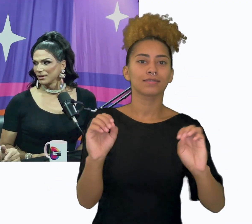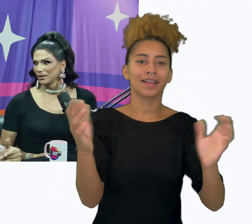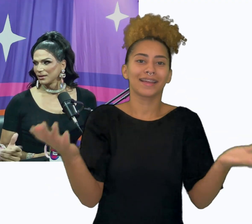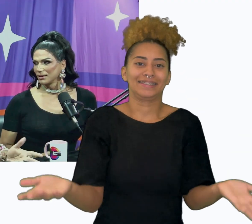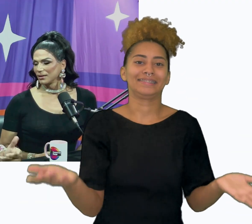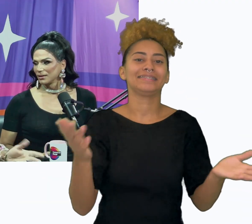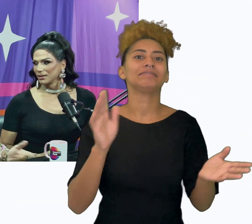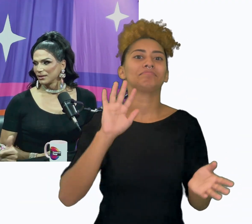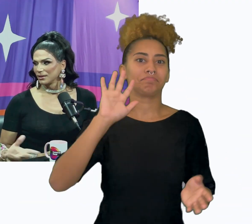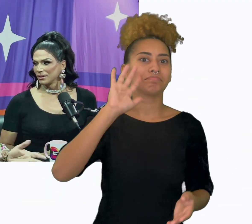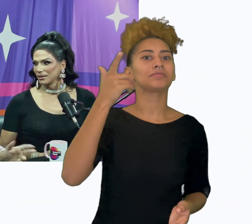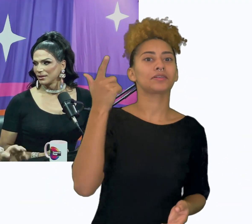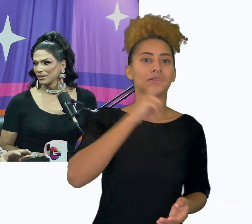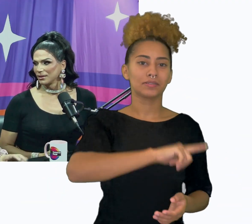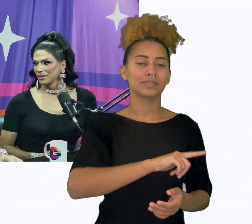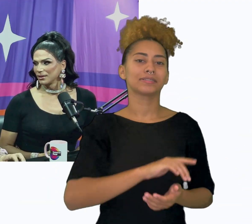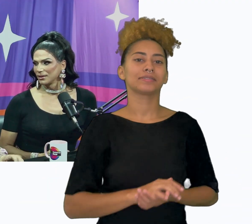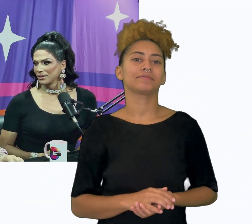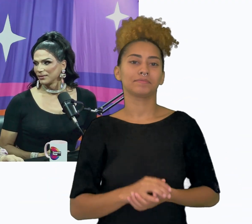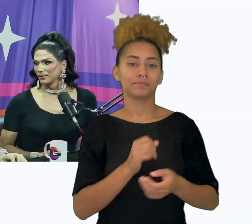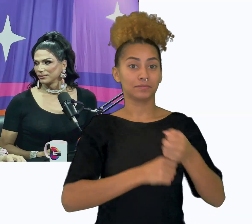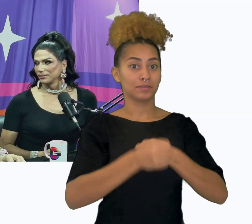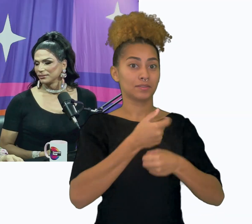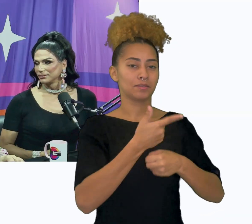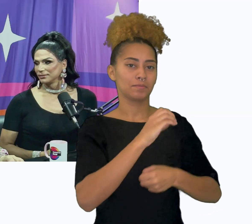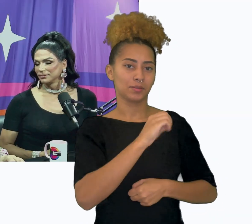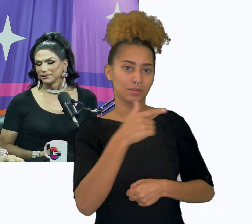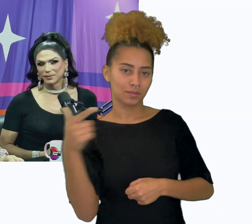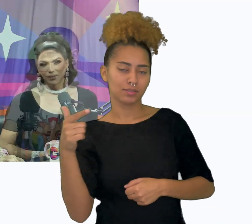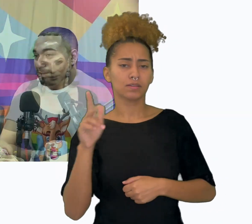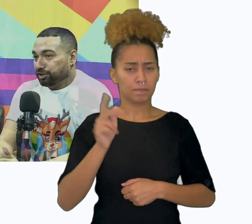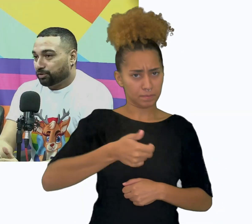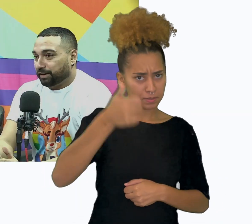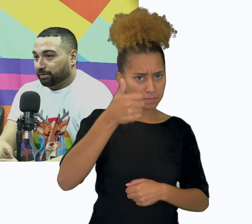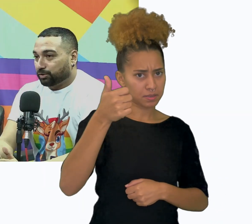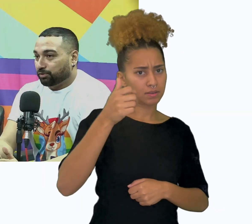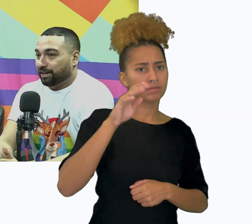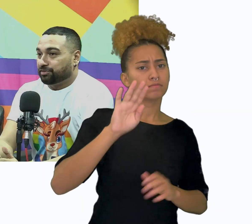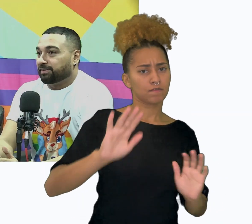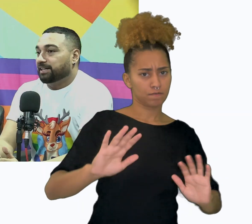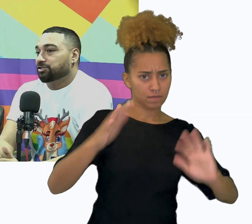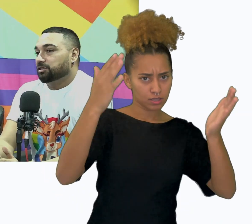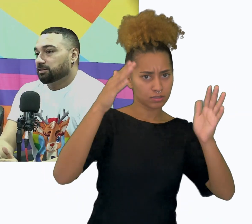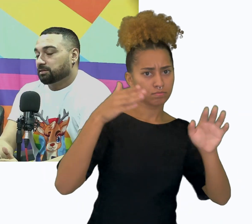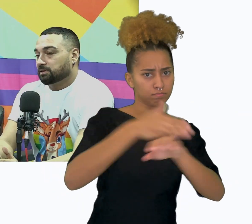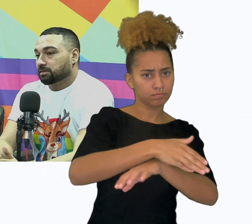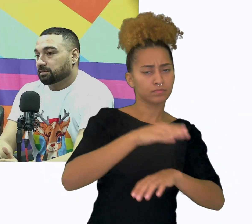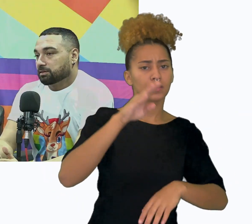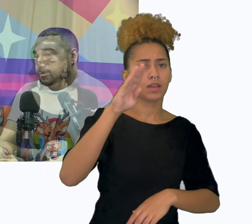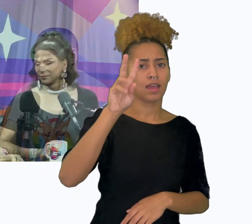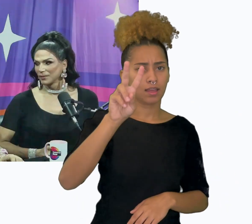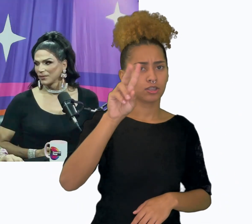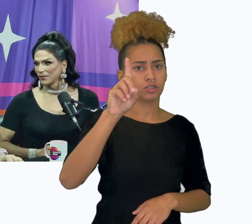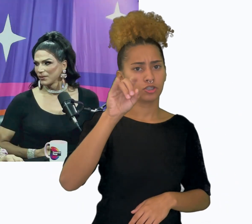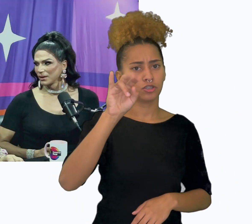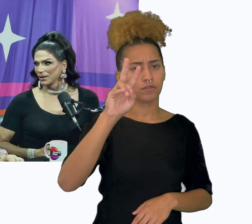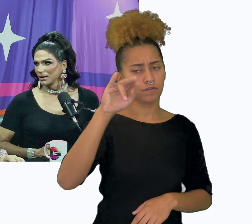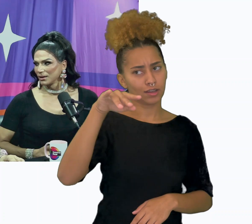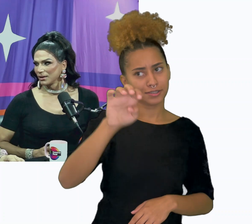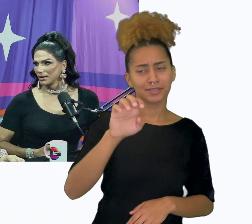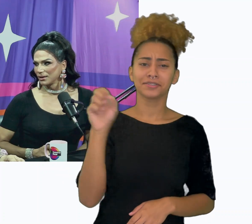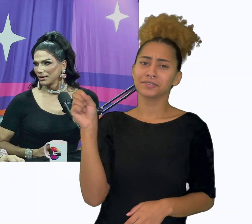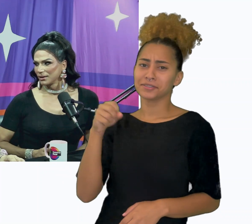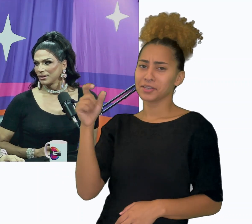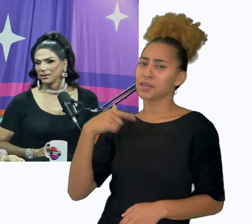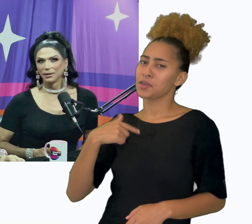2002, numa brincadeira, eu me torno Camille. Sim. Foi a primeira boate que tu frequentou? Foi a Divine? Sim, a primeira boate. Sou